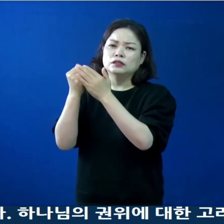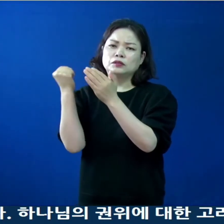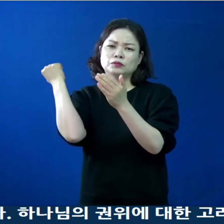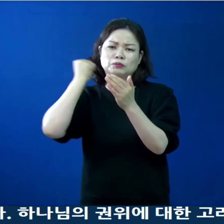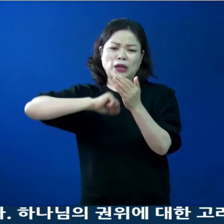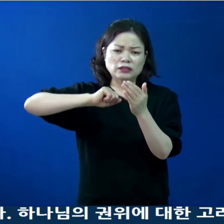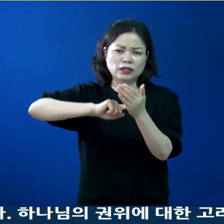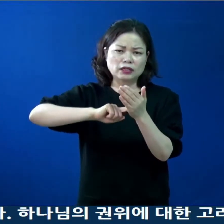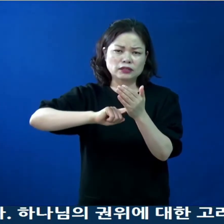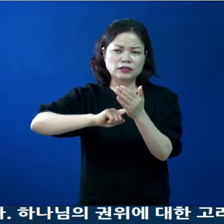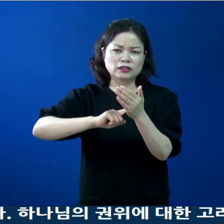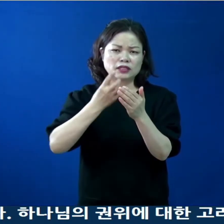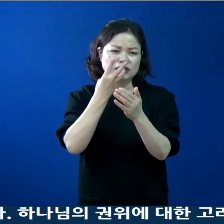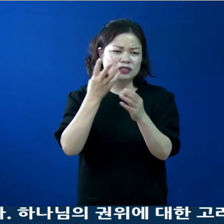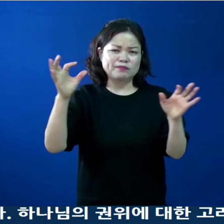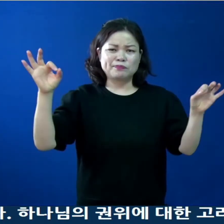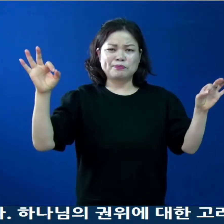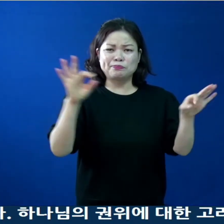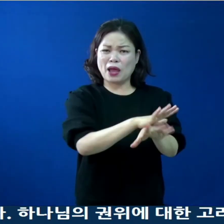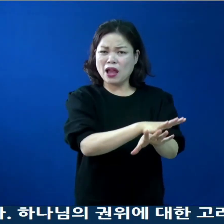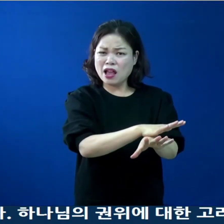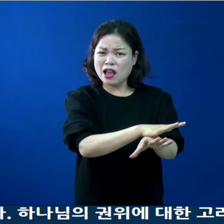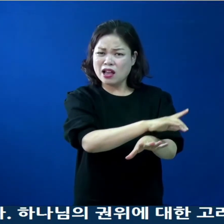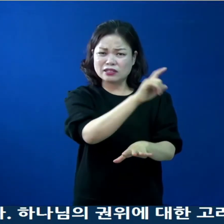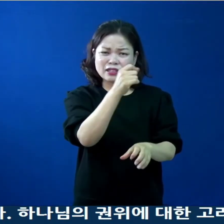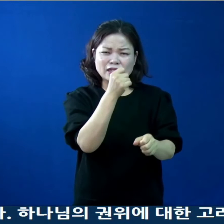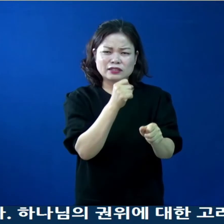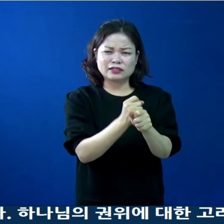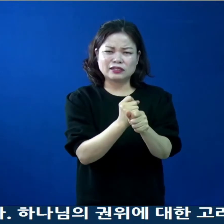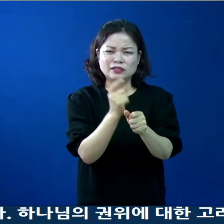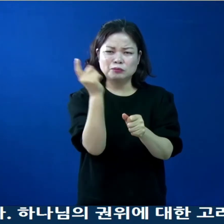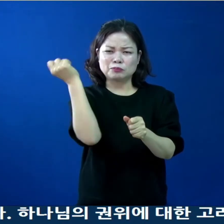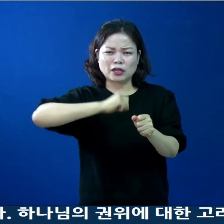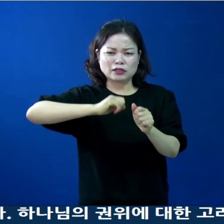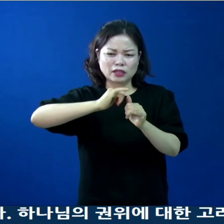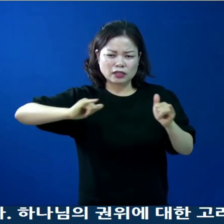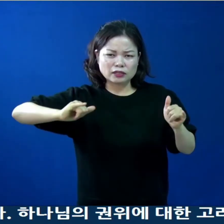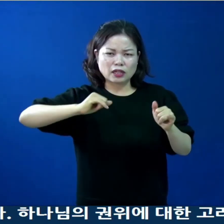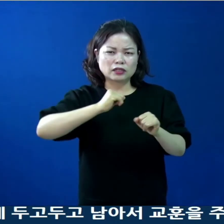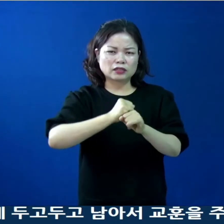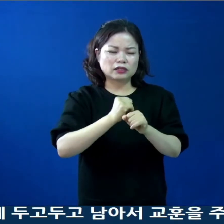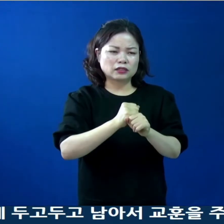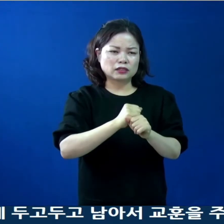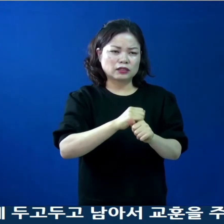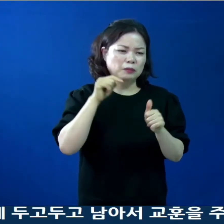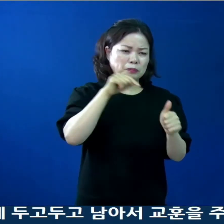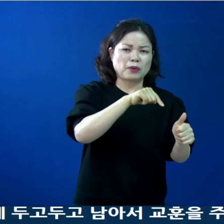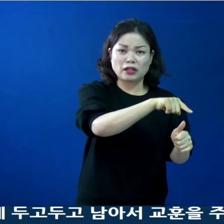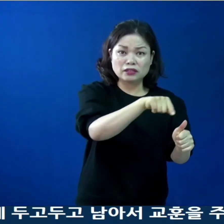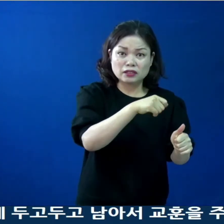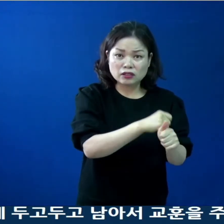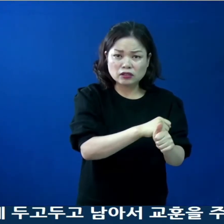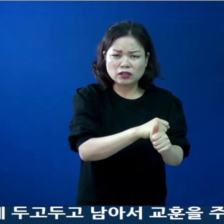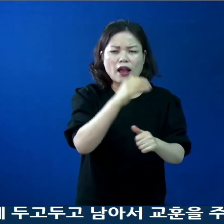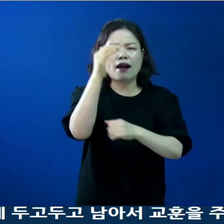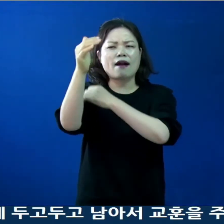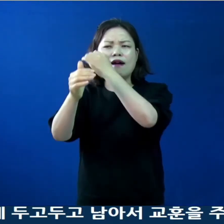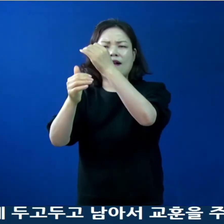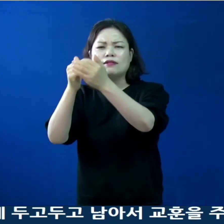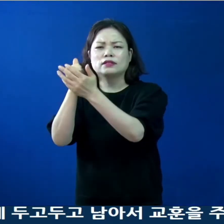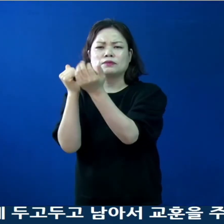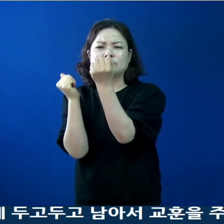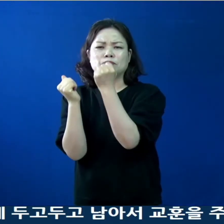씨를 말려서 다시는 이런 반역을 도모하는 자들을 경계를 삼을 법도 하지만 하나님께서는 이